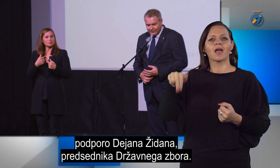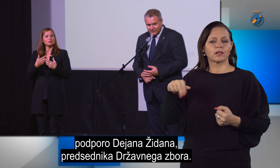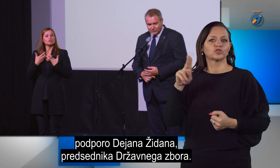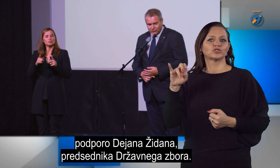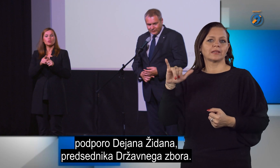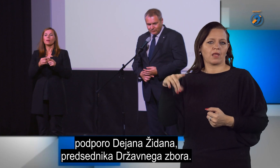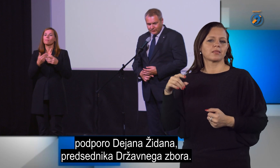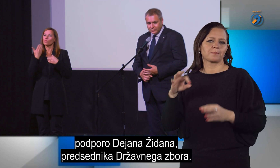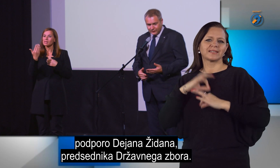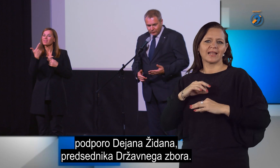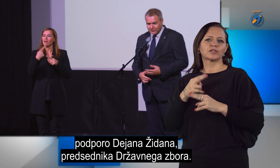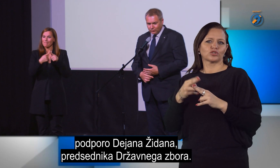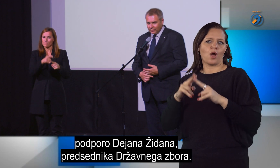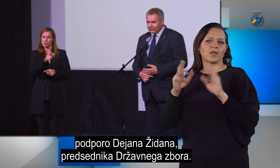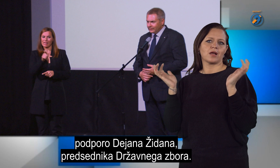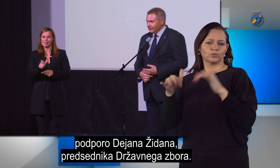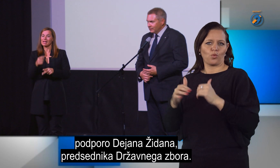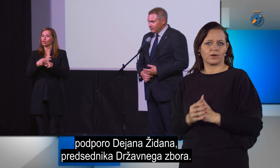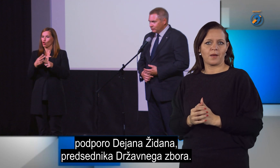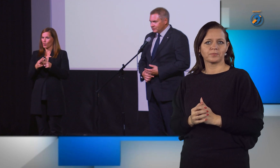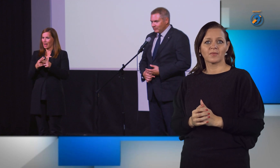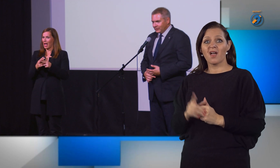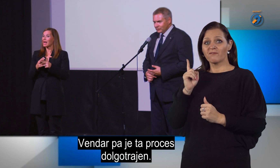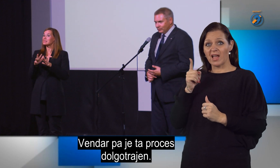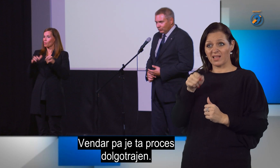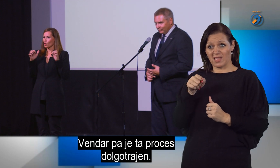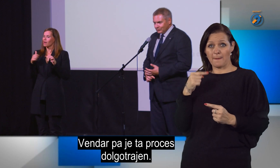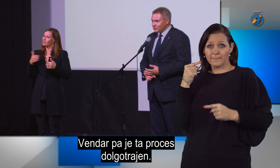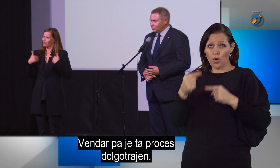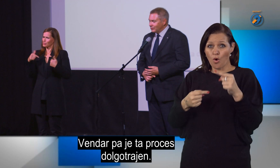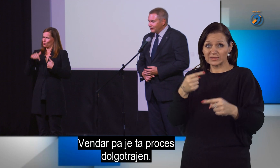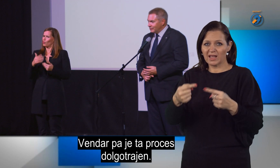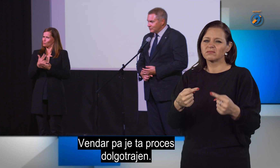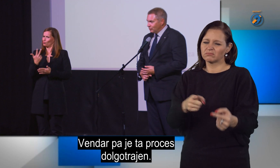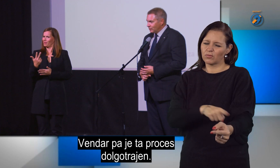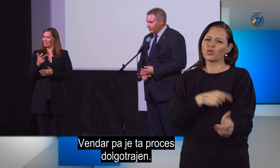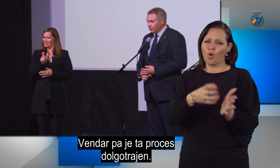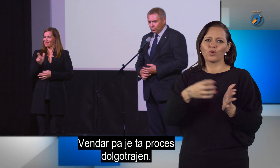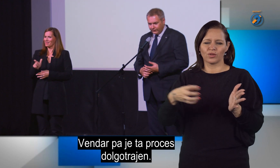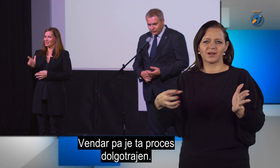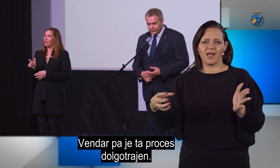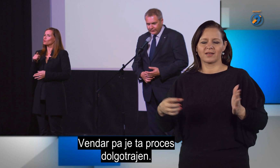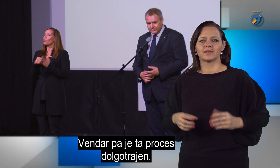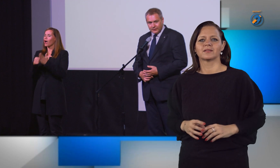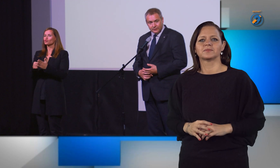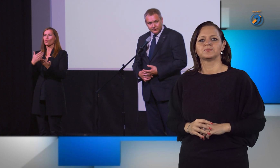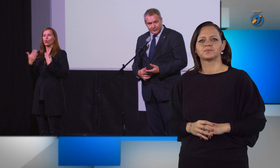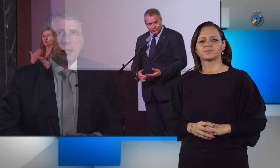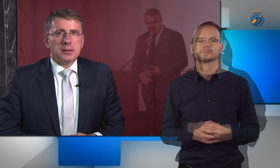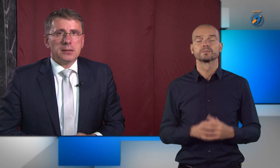Dejana Židana, predsednika Državnega zbora. Vendar pa je ta proces dolgotrajen.